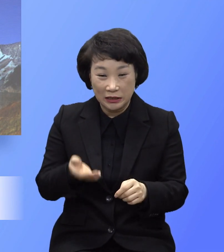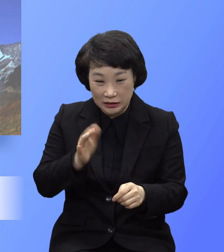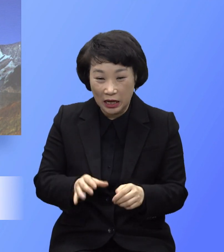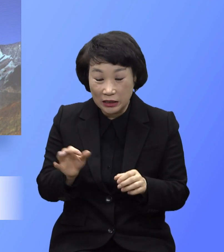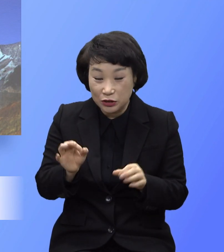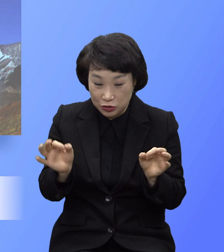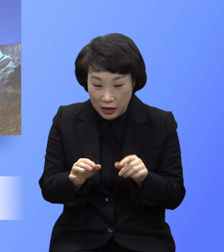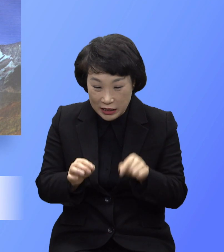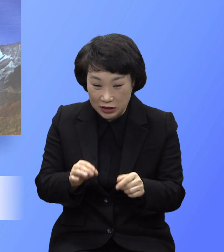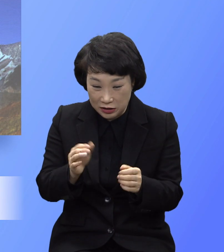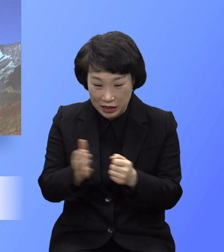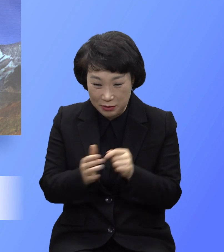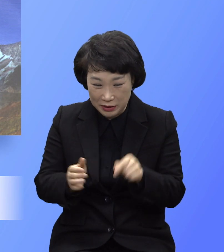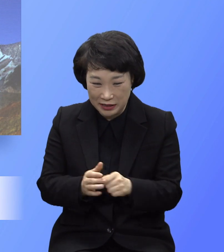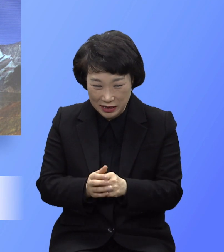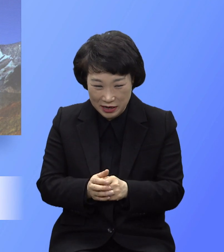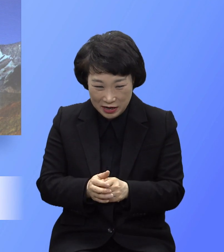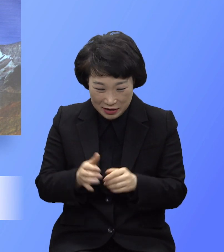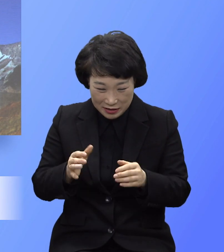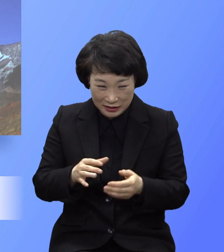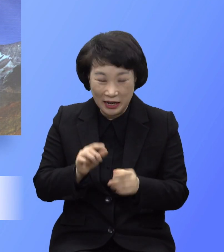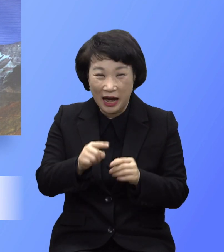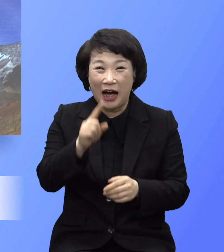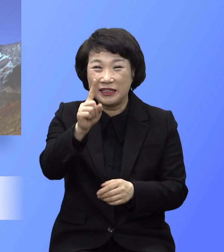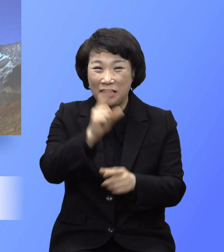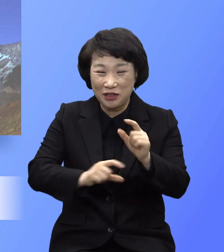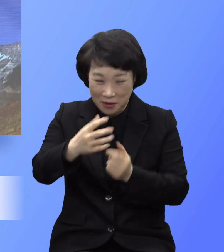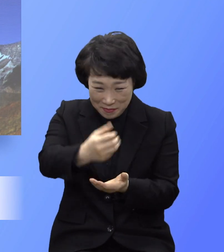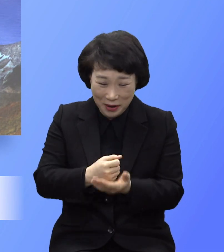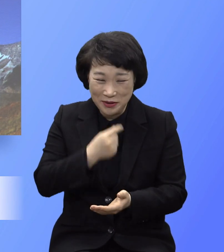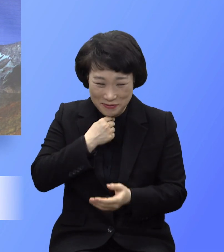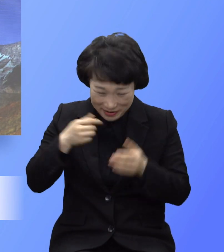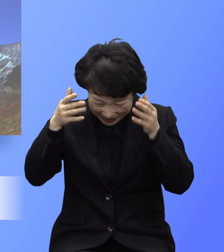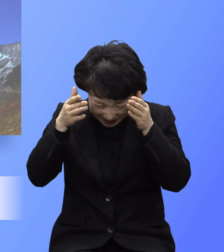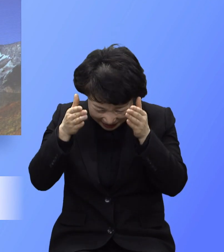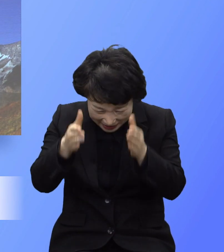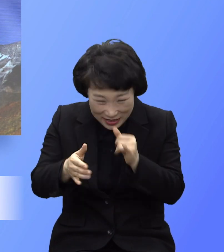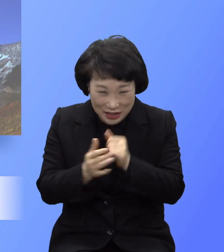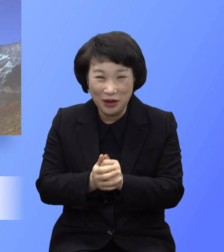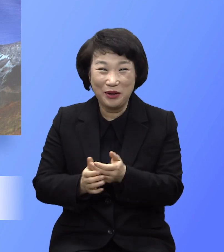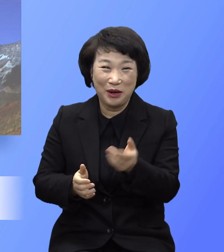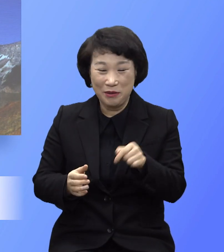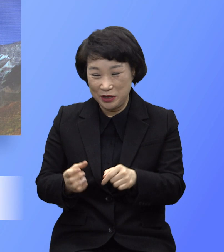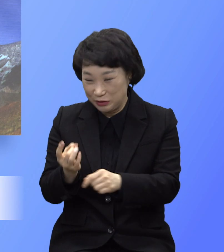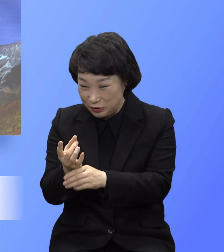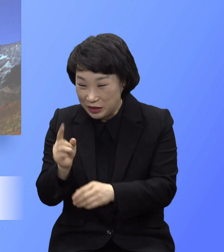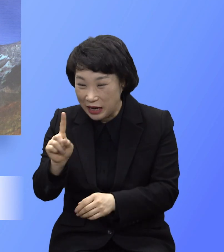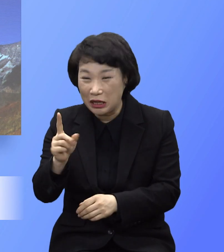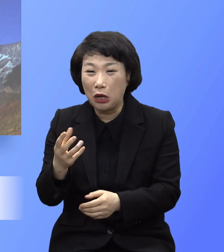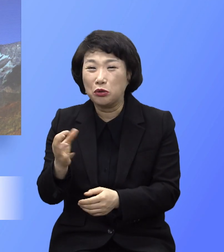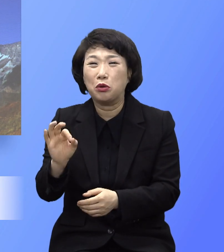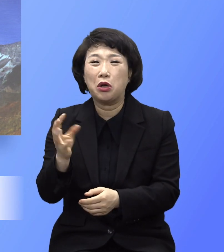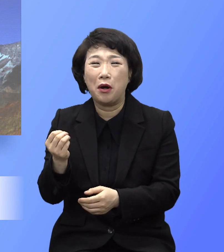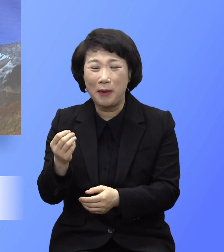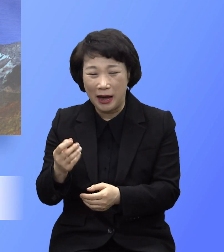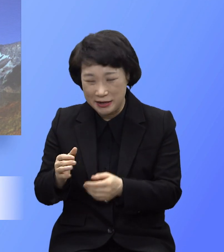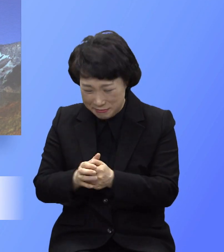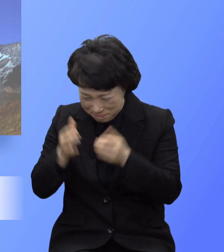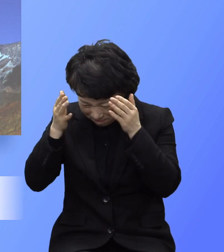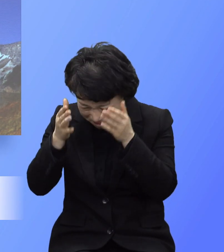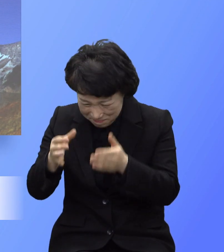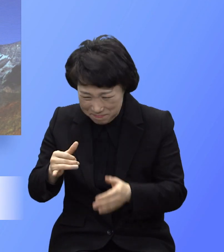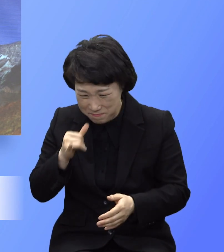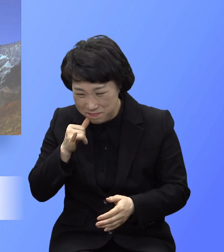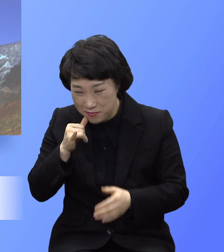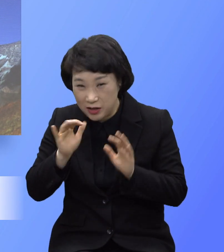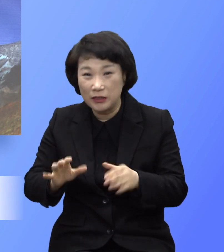하나 때문에 막 난리를 내고 구슬 하나가 얼마 간다고 그걸 가지고 난리를 냅니다.